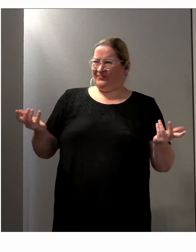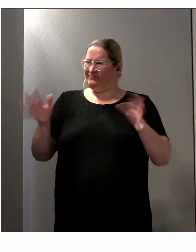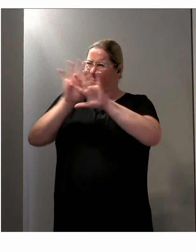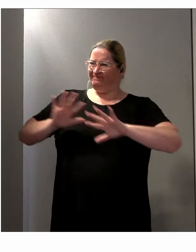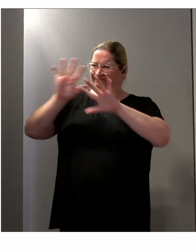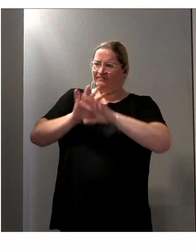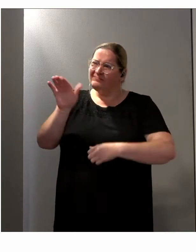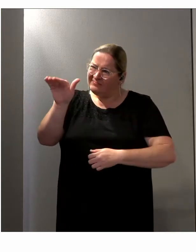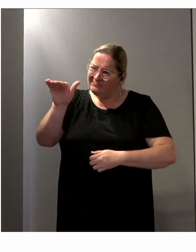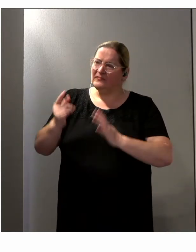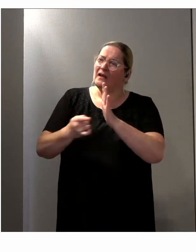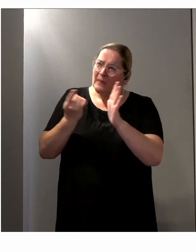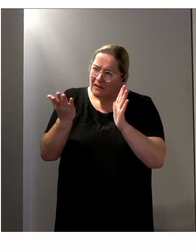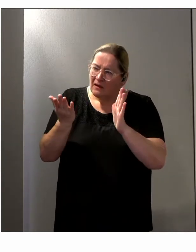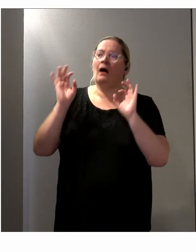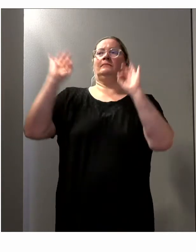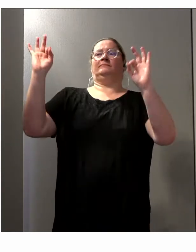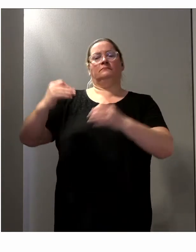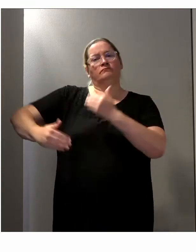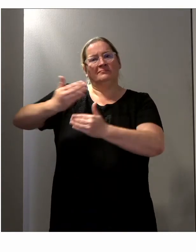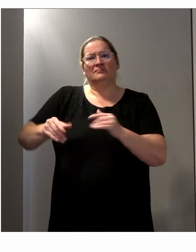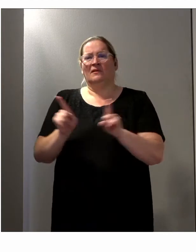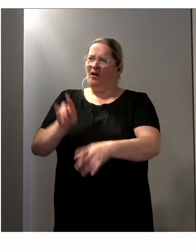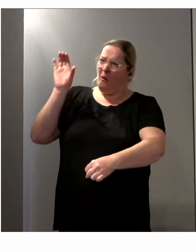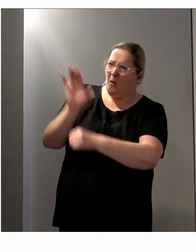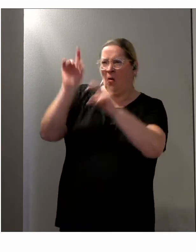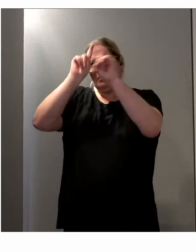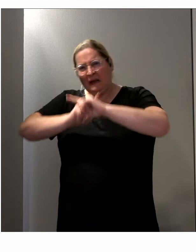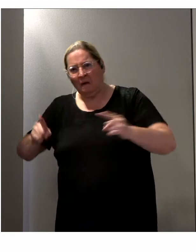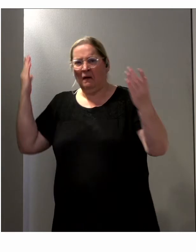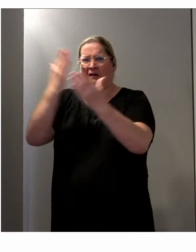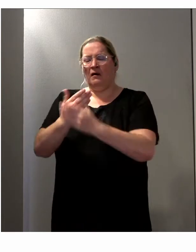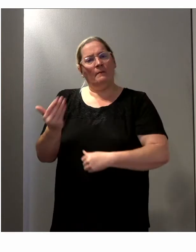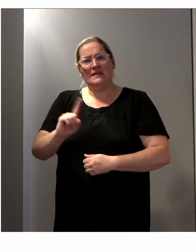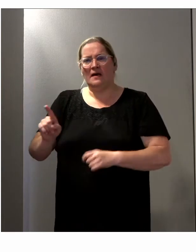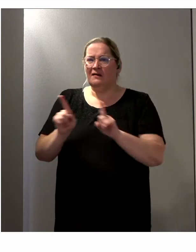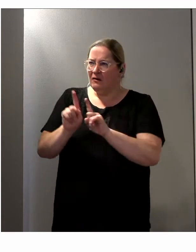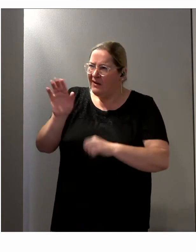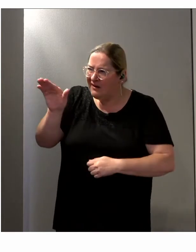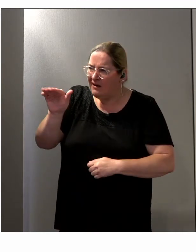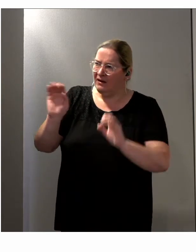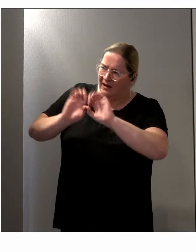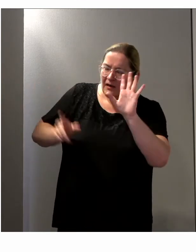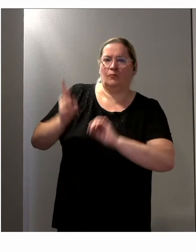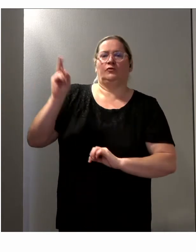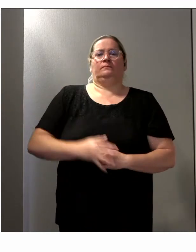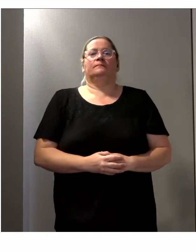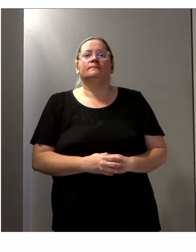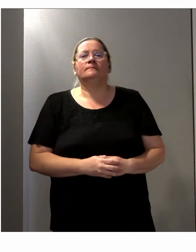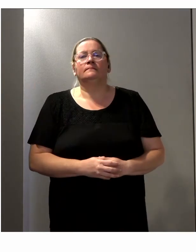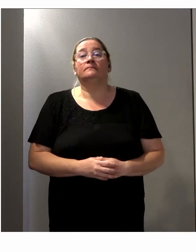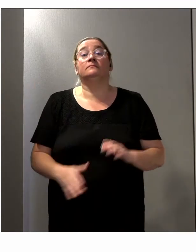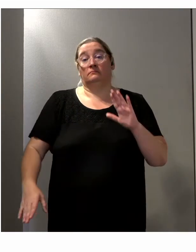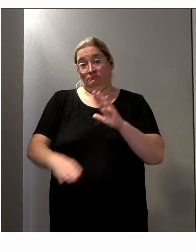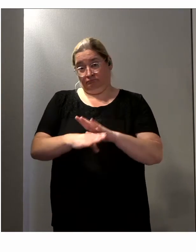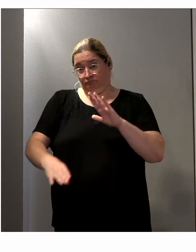clair, uniquement pour lui demander de préciser sa santé et non pas pour le contredire ou engager une polémique. Voilà. Alors, dès le départ,